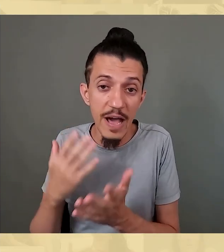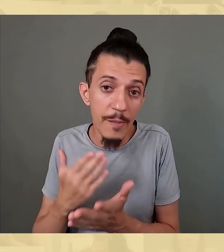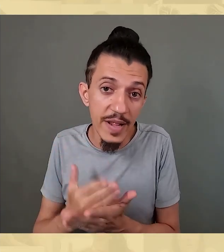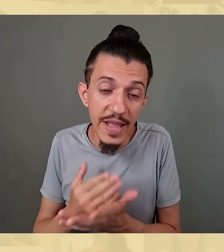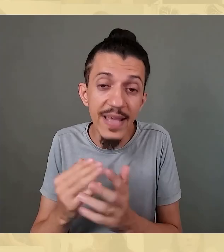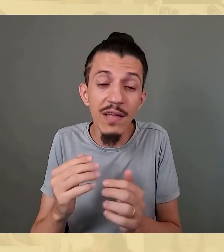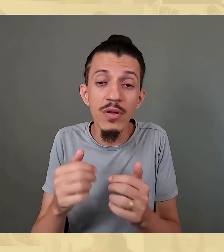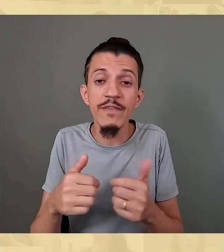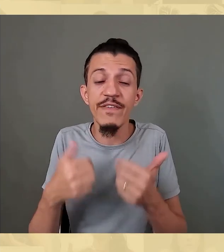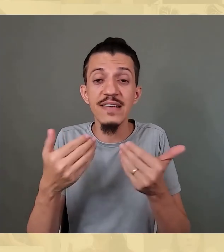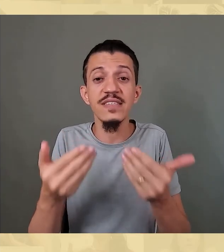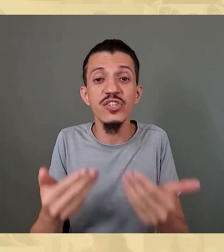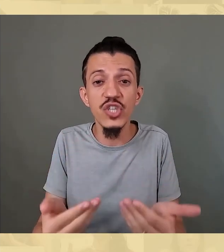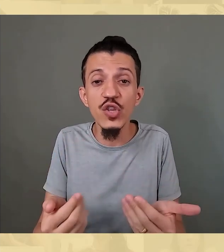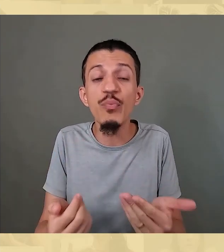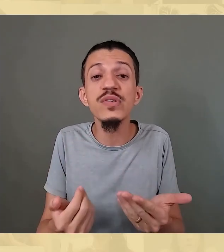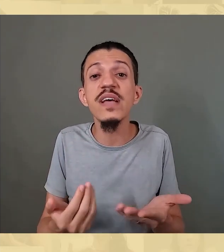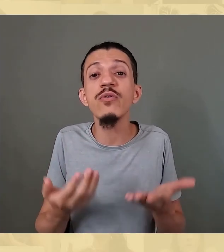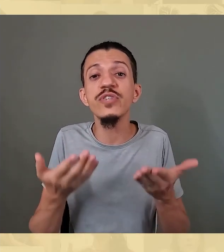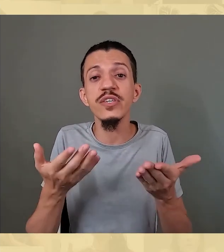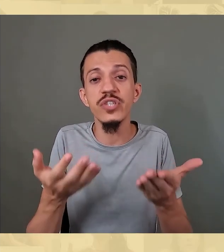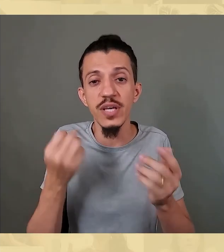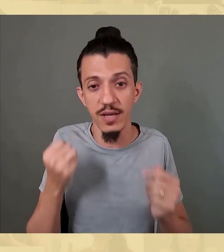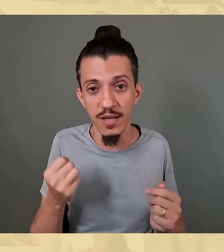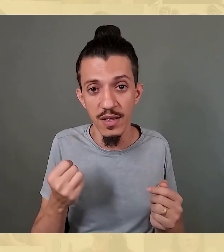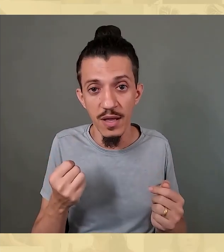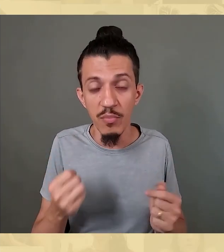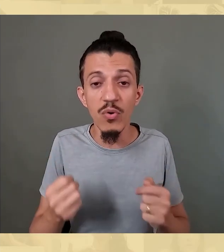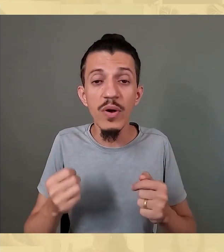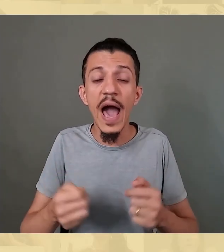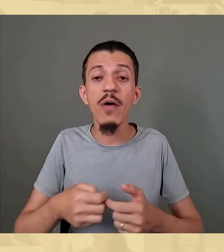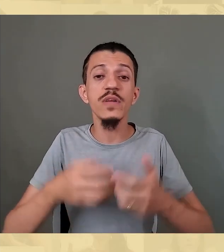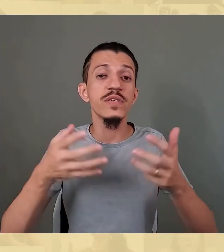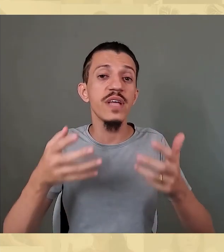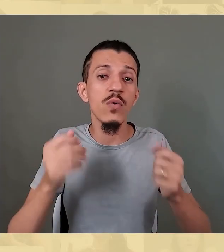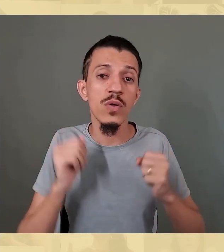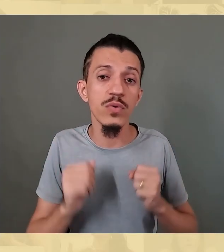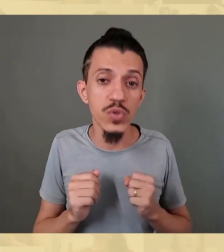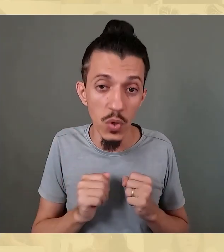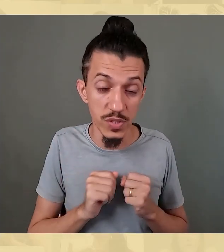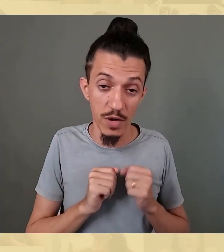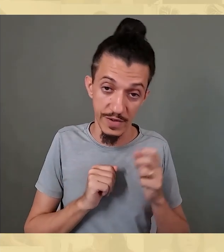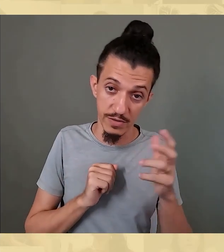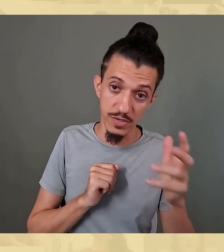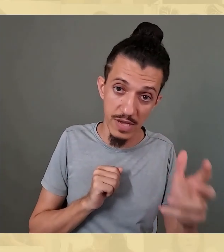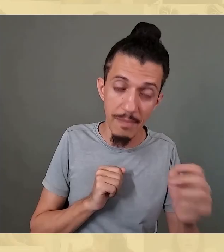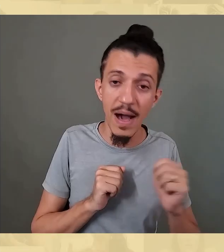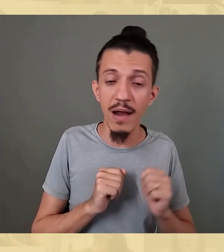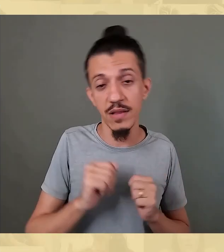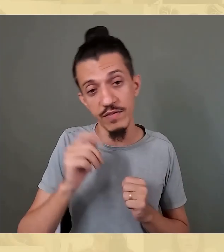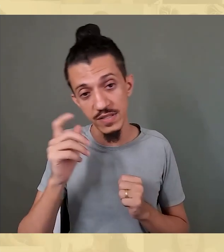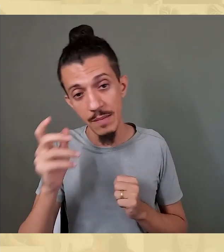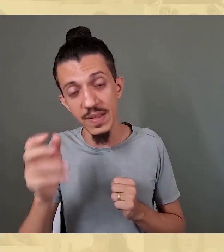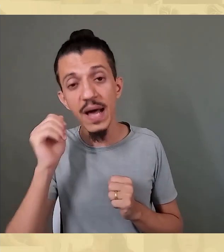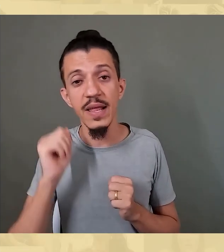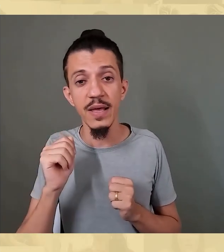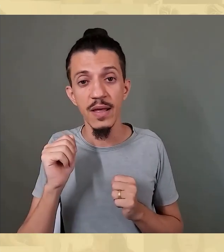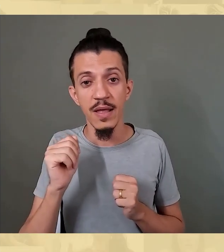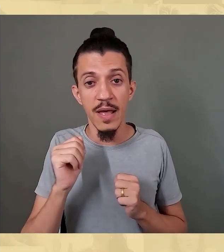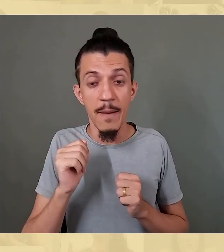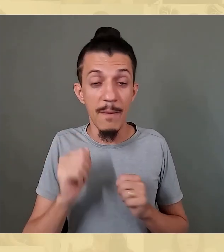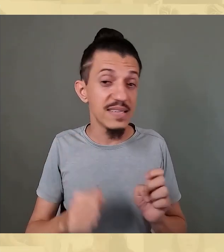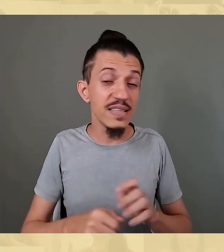vai aprender aquilo que faz sentido para o seu dia a dia, para o lugar onde você encontra os surdos, talvez no seu trabalho, talvez na